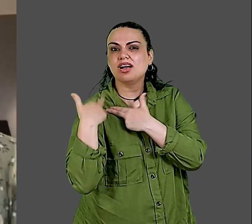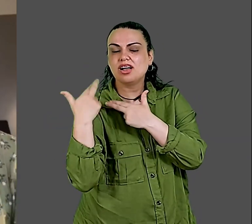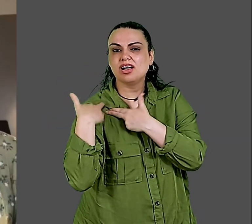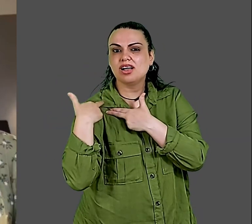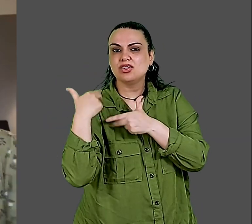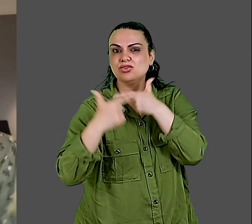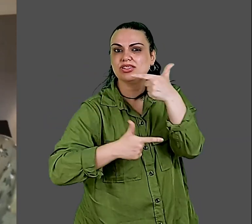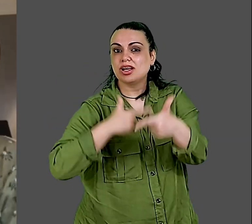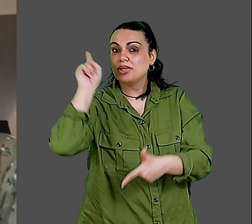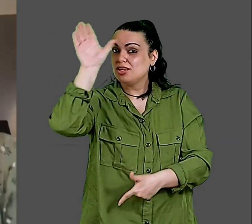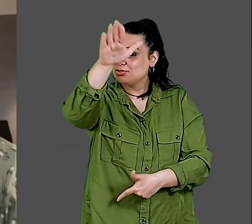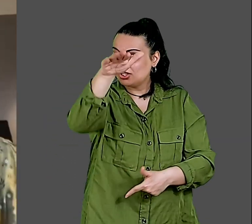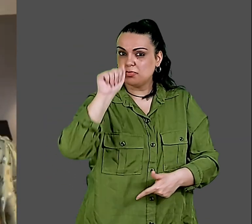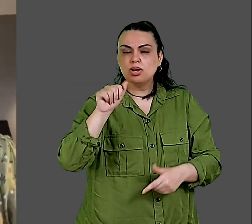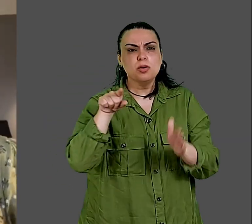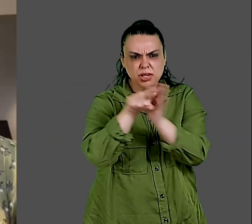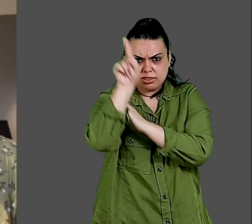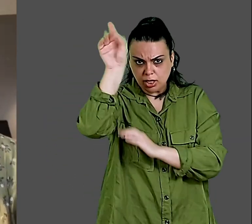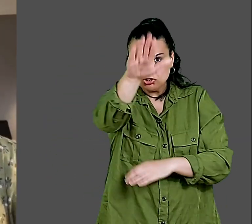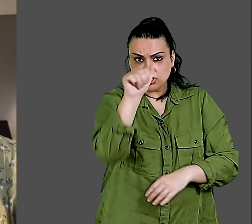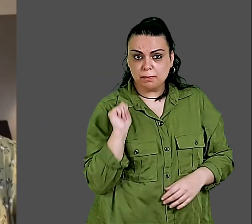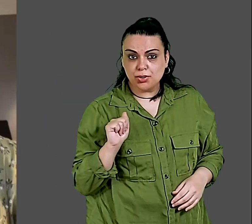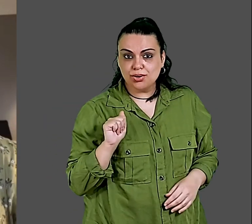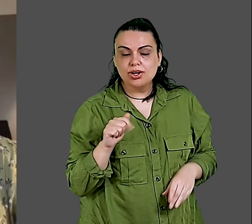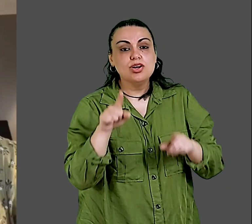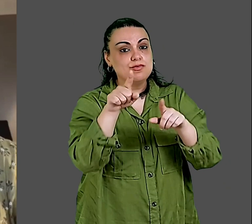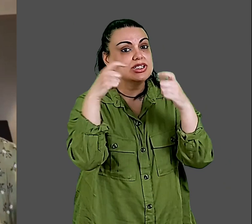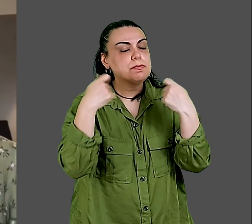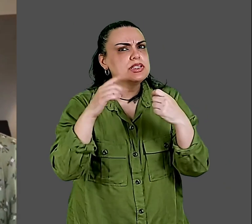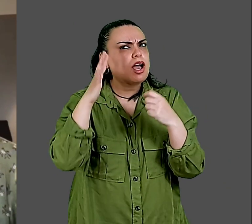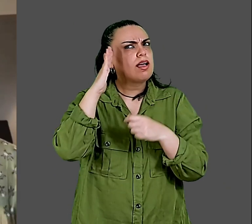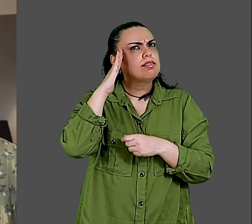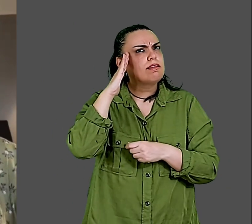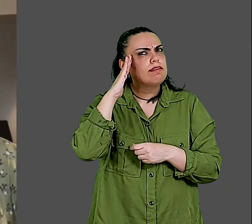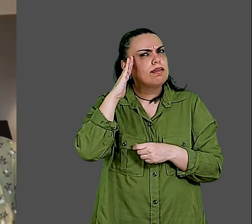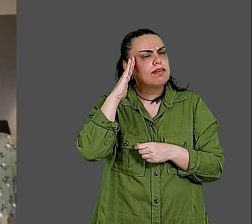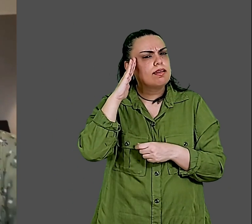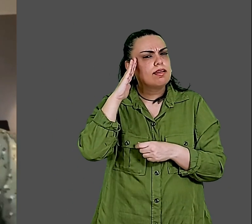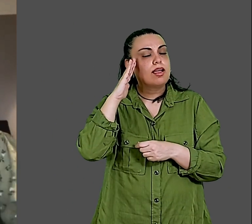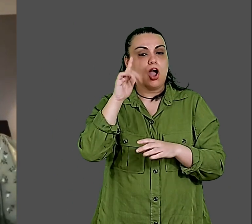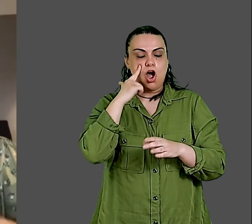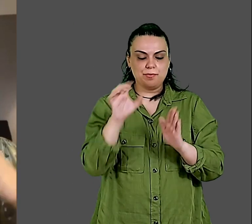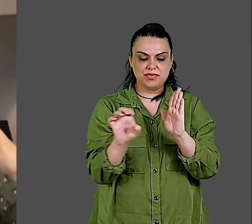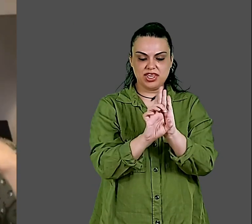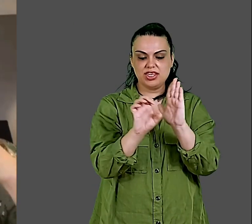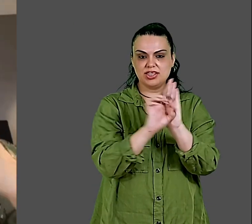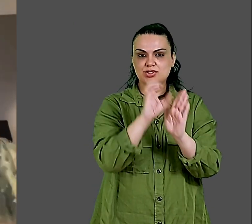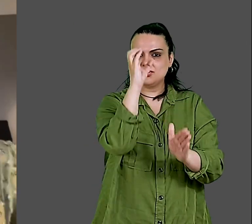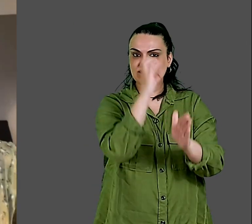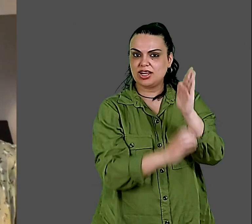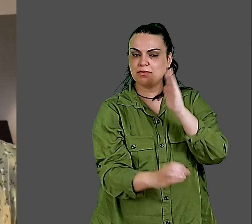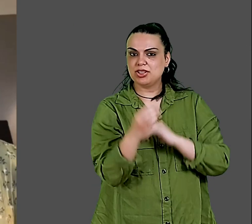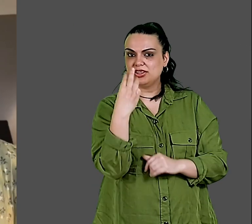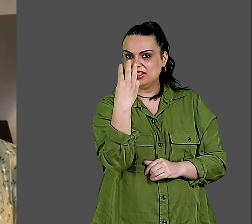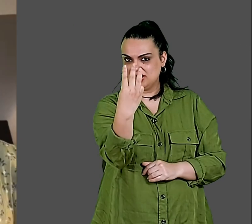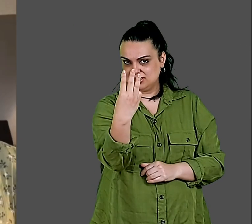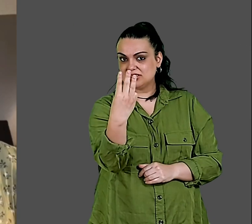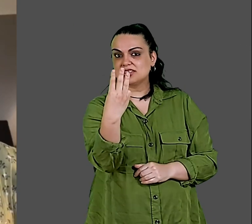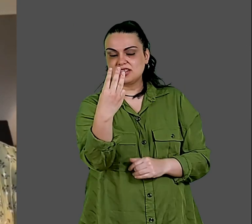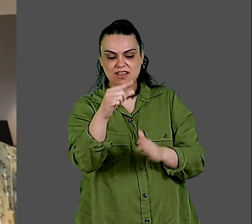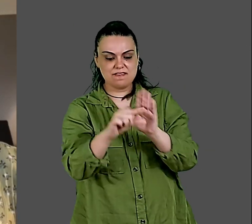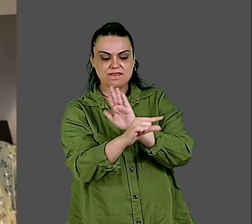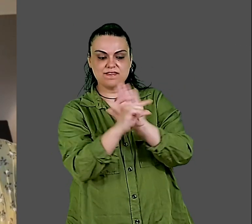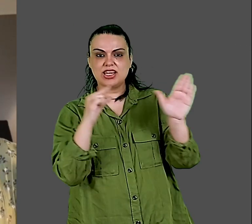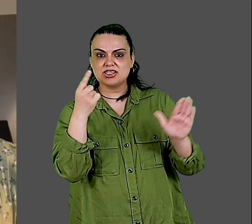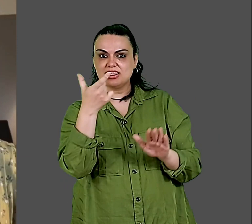papel na missão de quem te chamou. Foi Deus que te chamou? Então você precisa discernir. Volta de novo comigo para Êxodo, capítulo de número